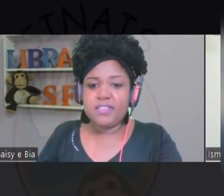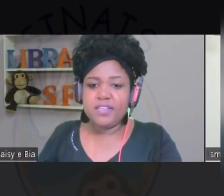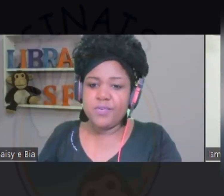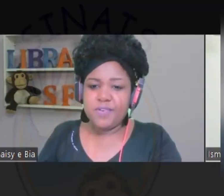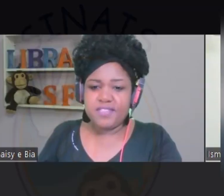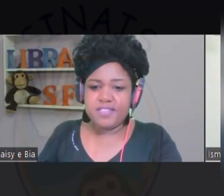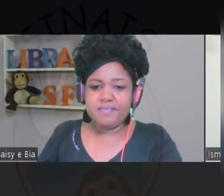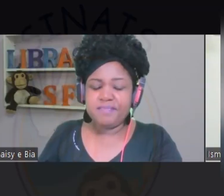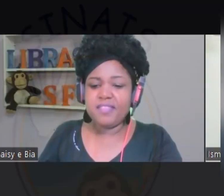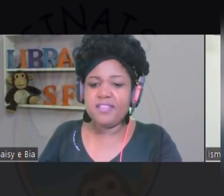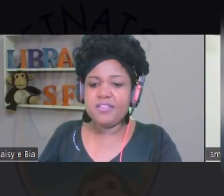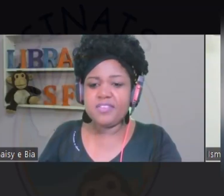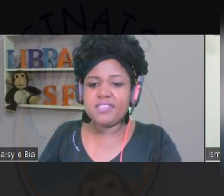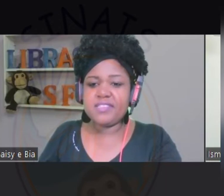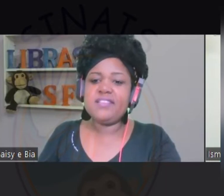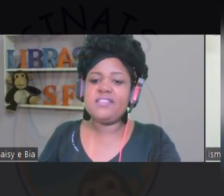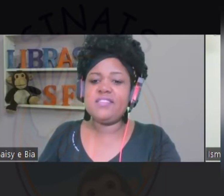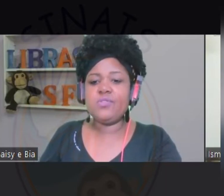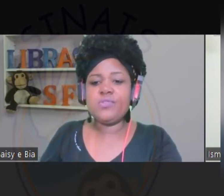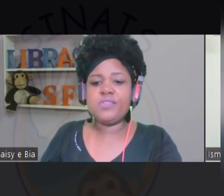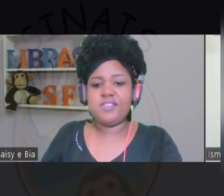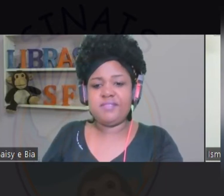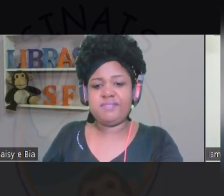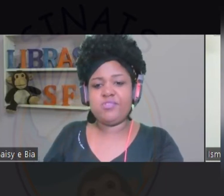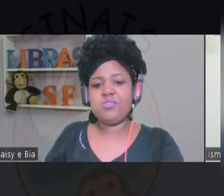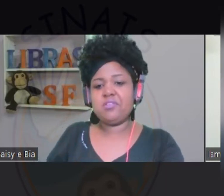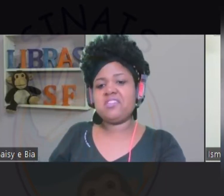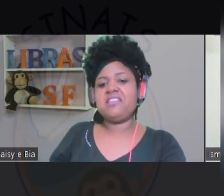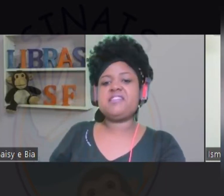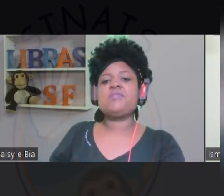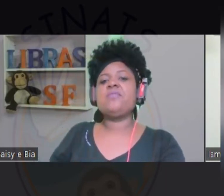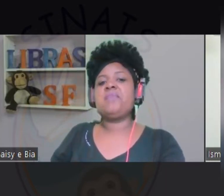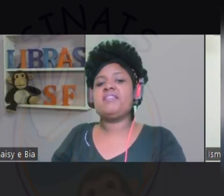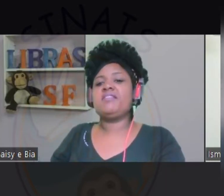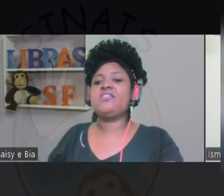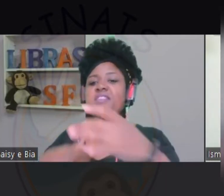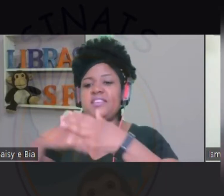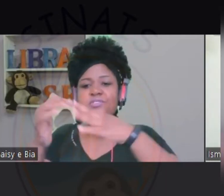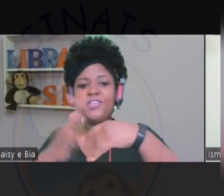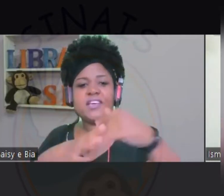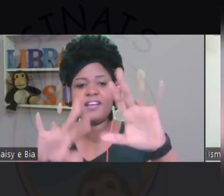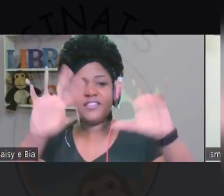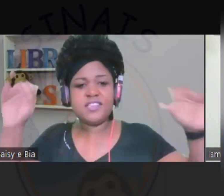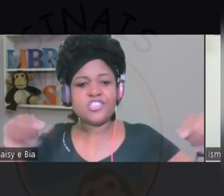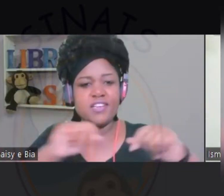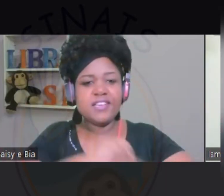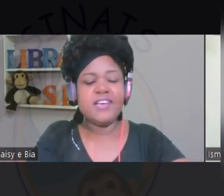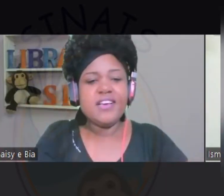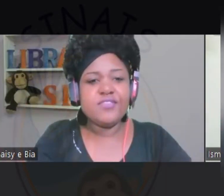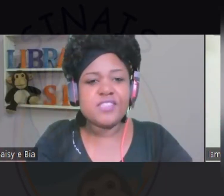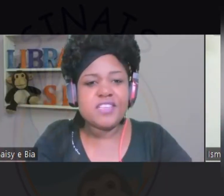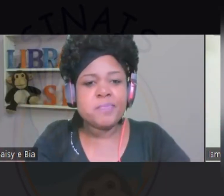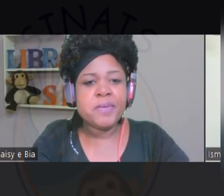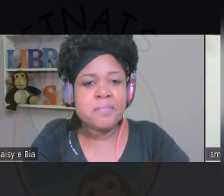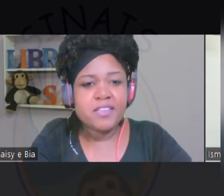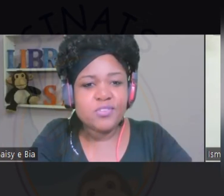Outra coisa, não gostei desse doce, ou não gostei dessa comida, não gostei do que quer que seja, né? Você